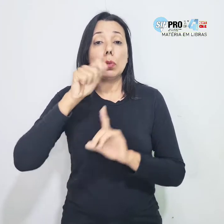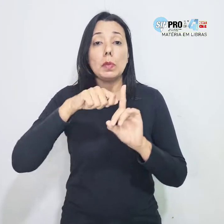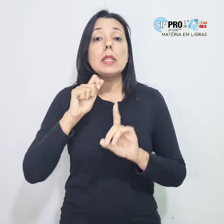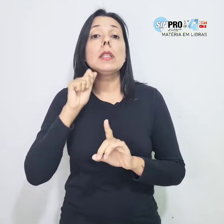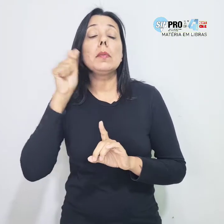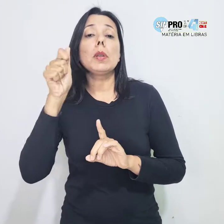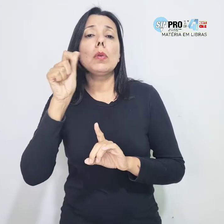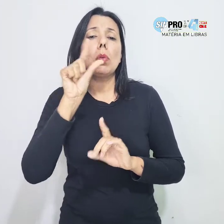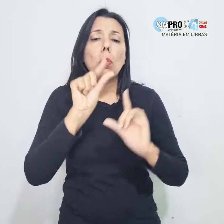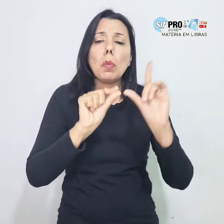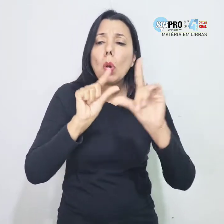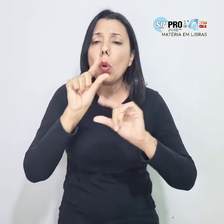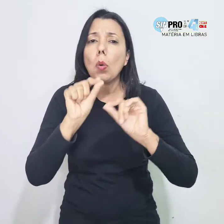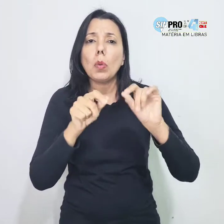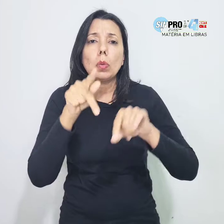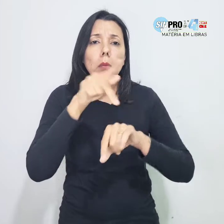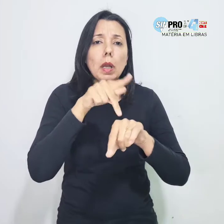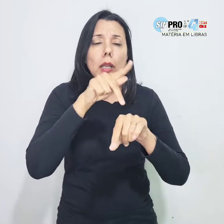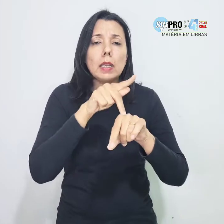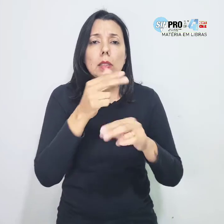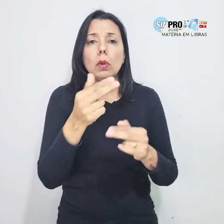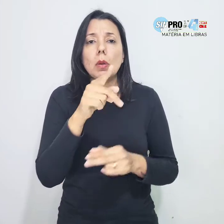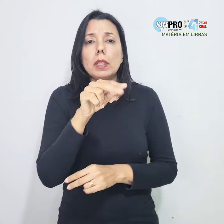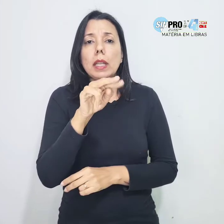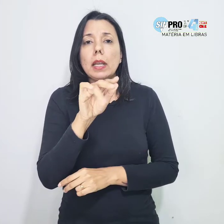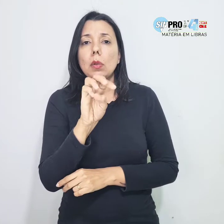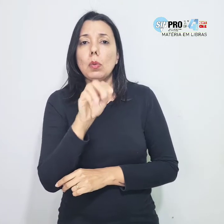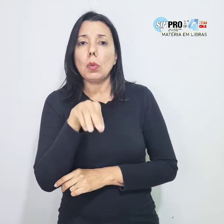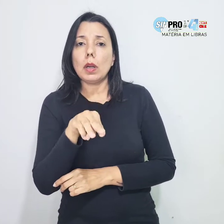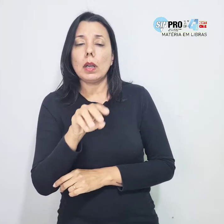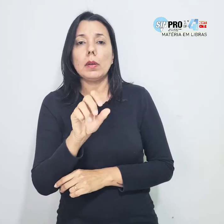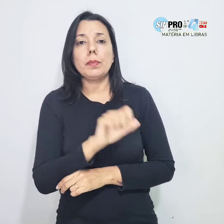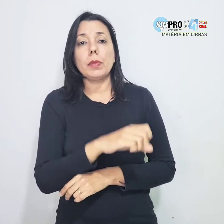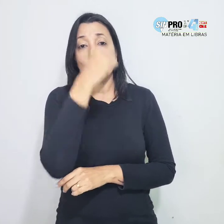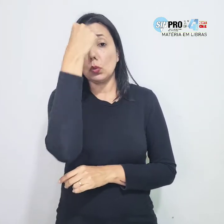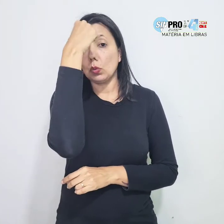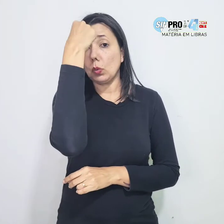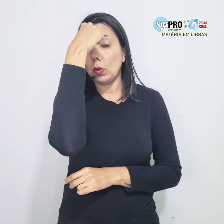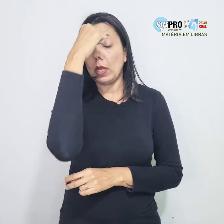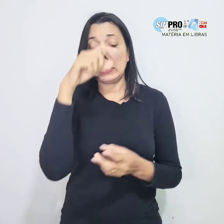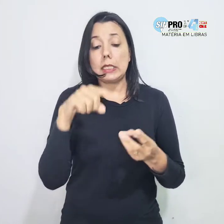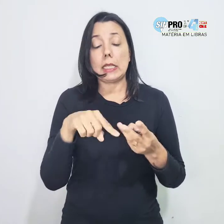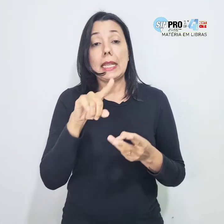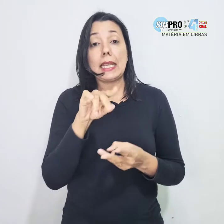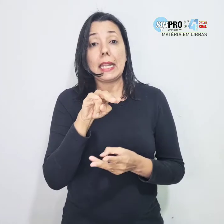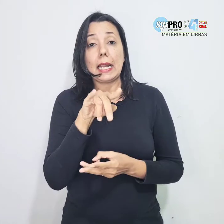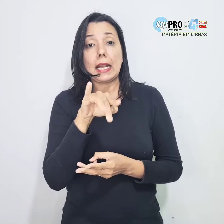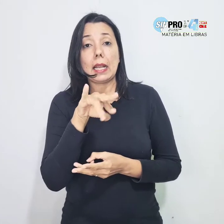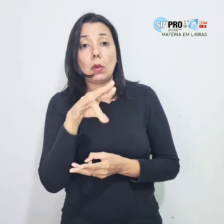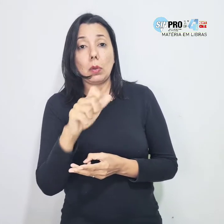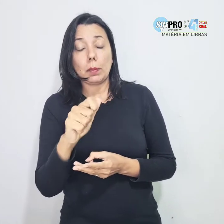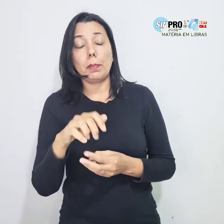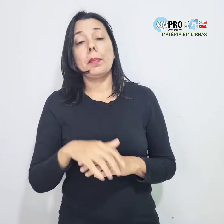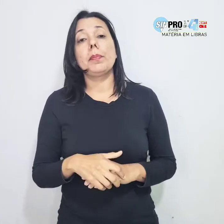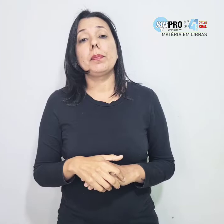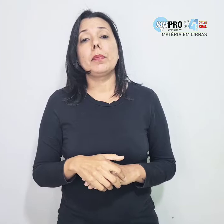Foram poucos países, como Taiwan, Suécia e Nicarágua, que